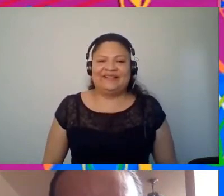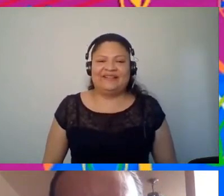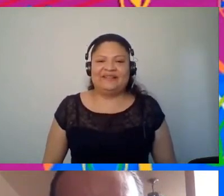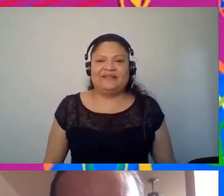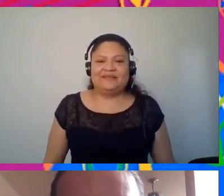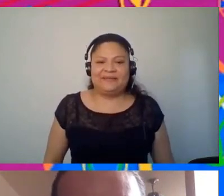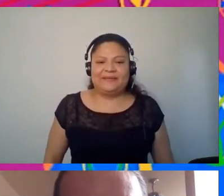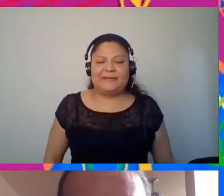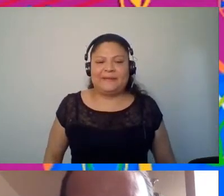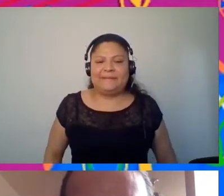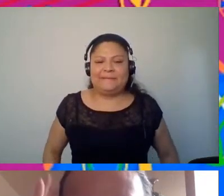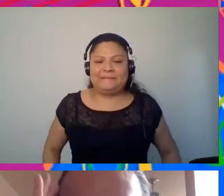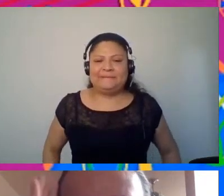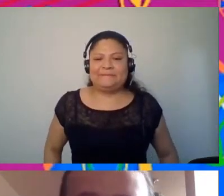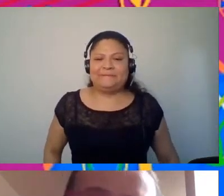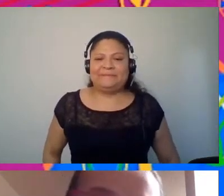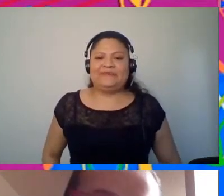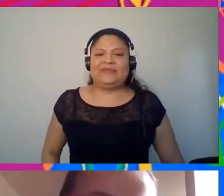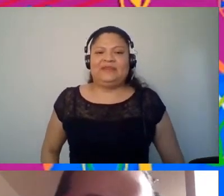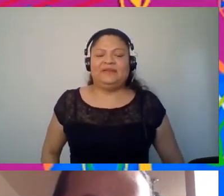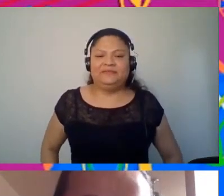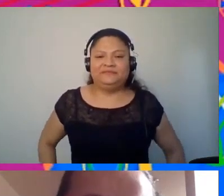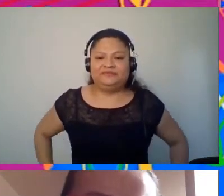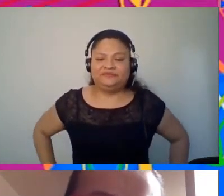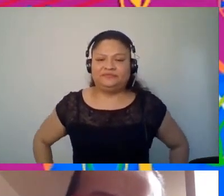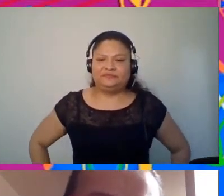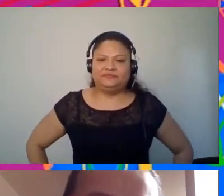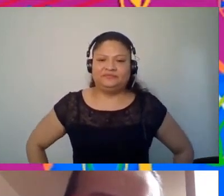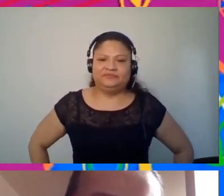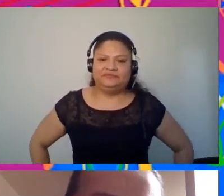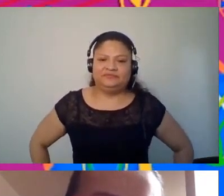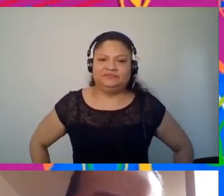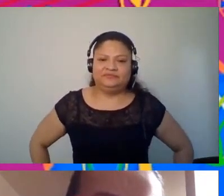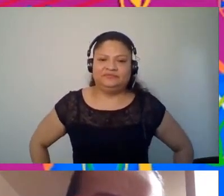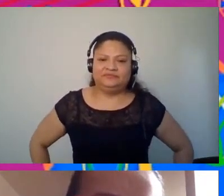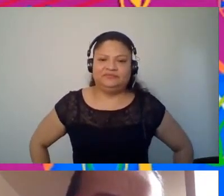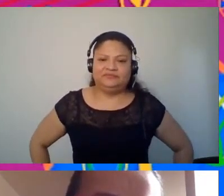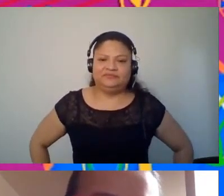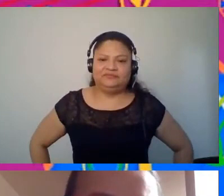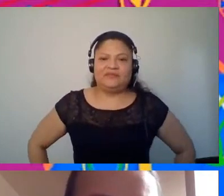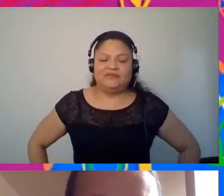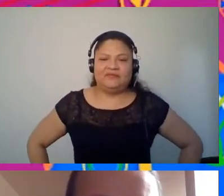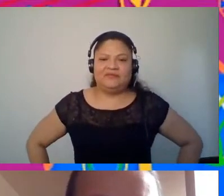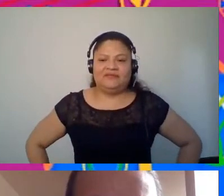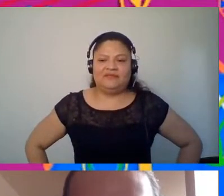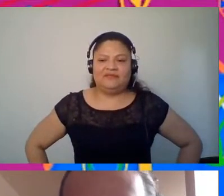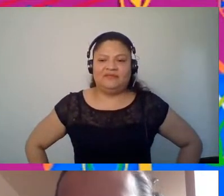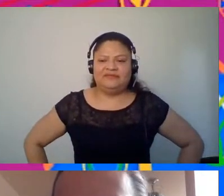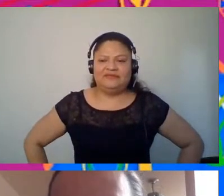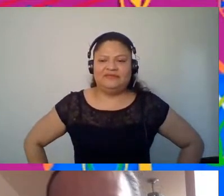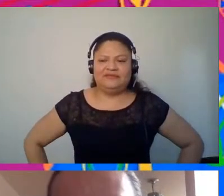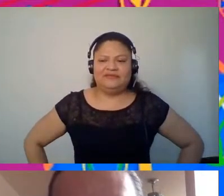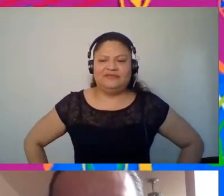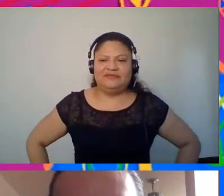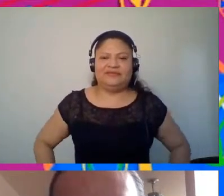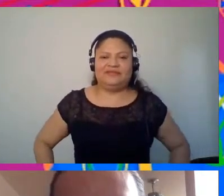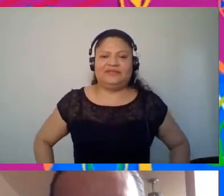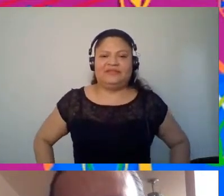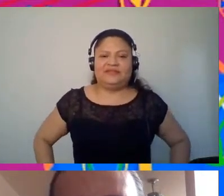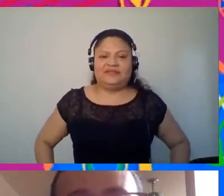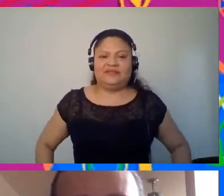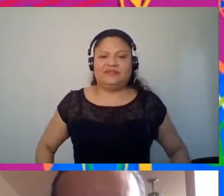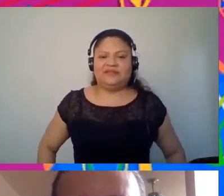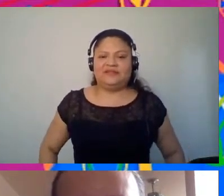por toda la explicación. Ha sido realmente sorprendente. Es como cuando de repente alguien te habla en